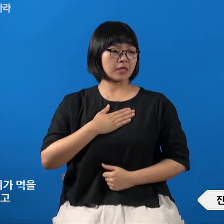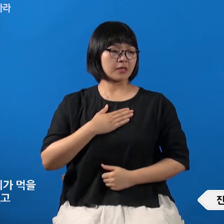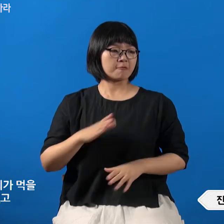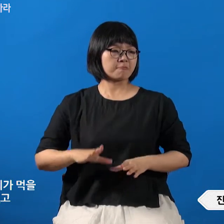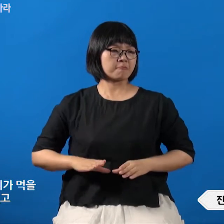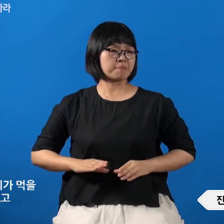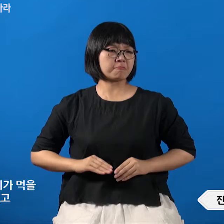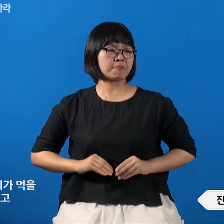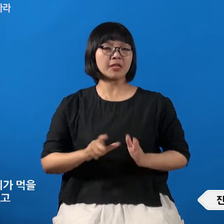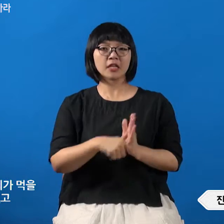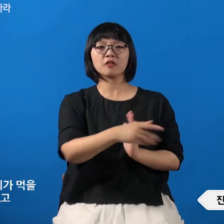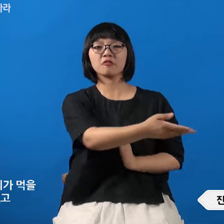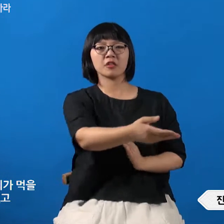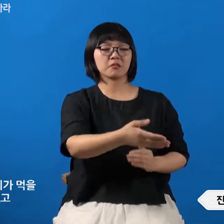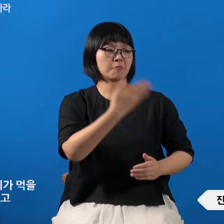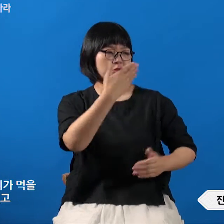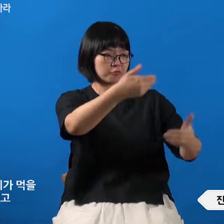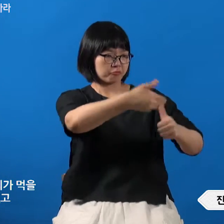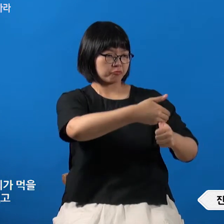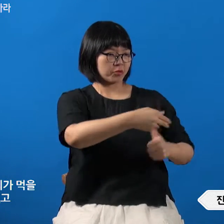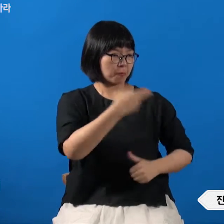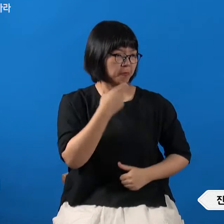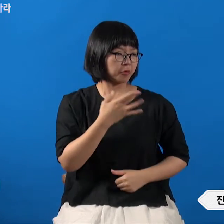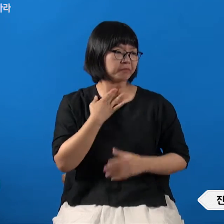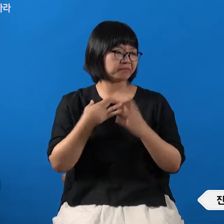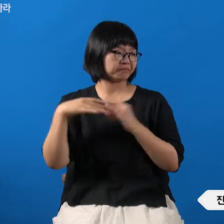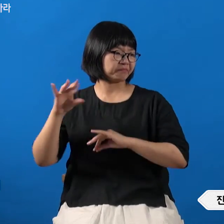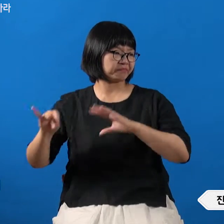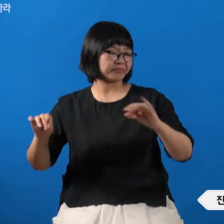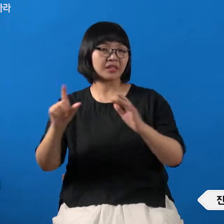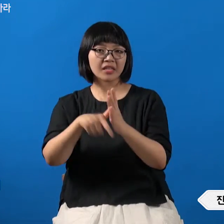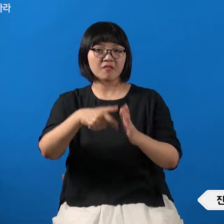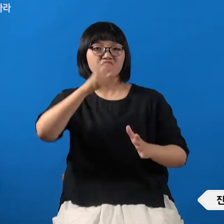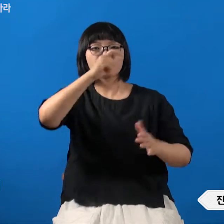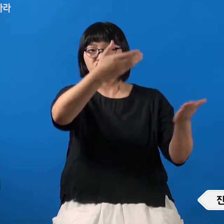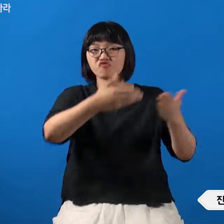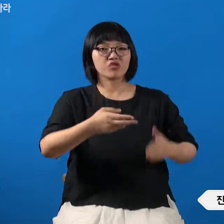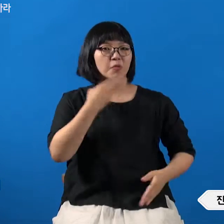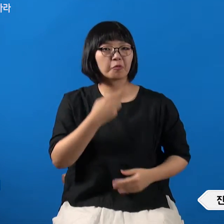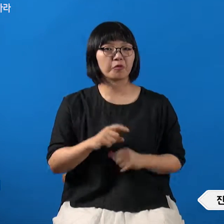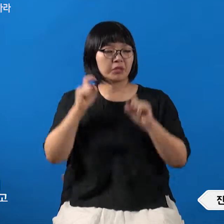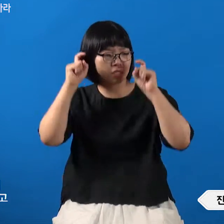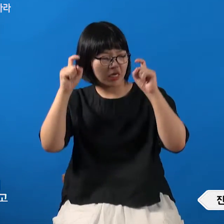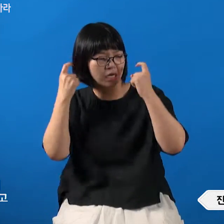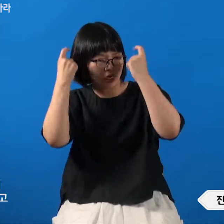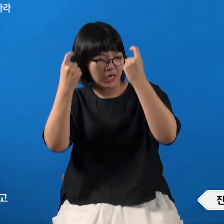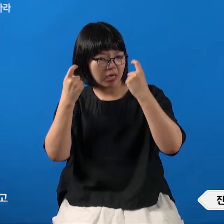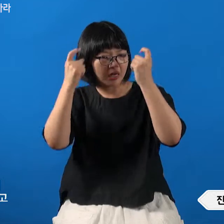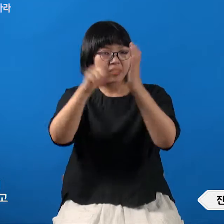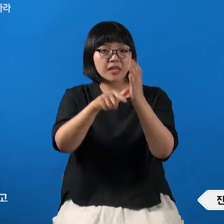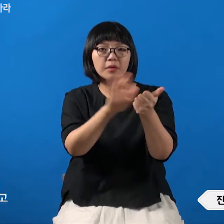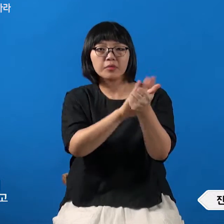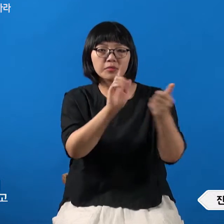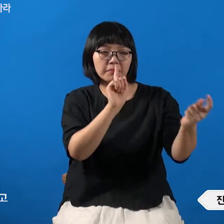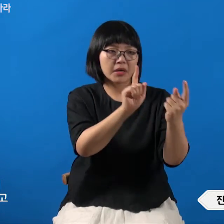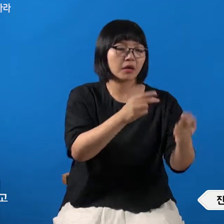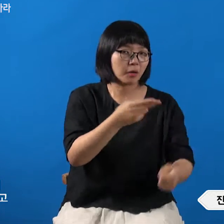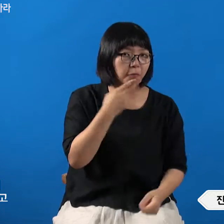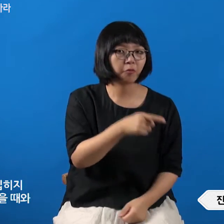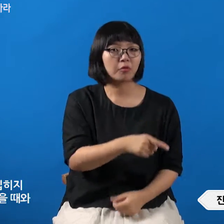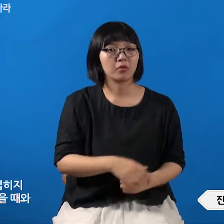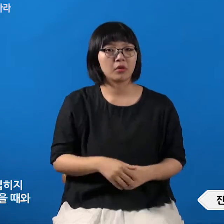주지 않았고 목마를 때 마시지 않고 나그네 되었을 때 영접하지 아니하였고 헐벗었을 때 옷